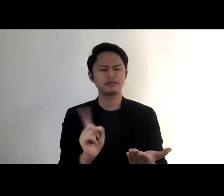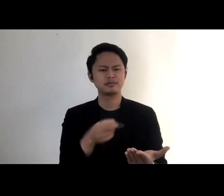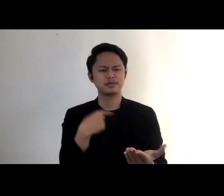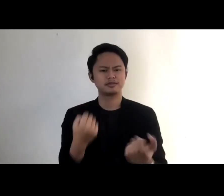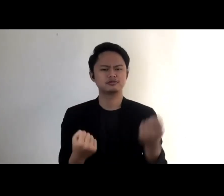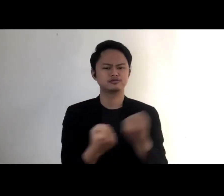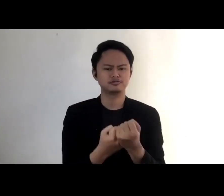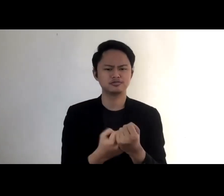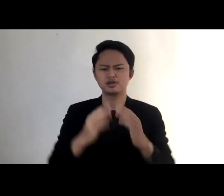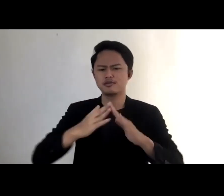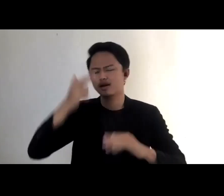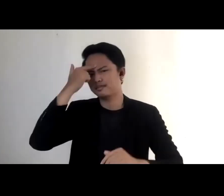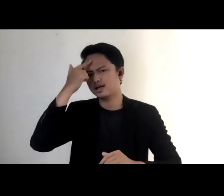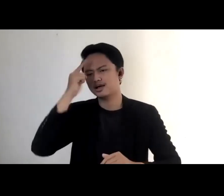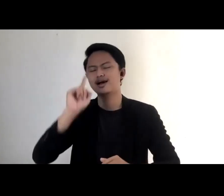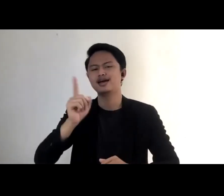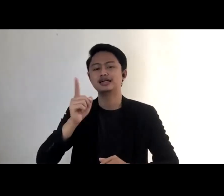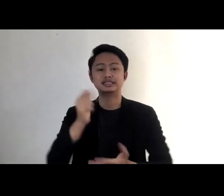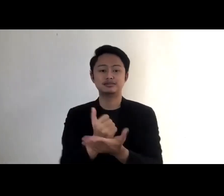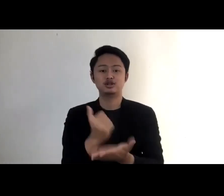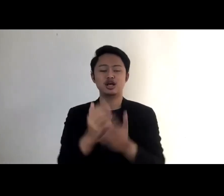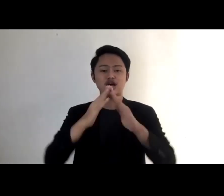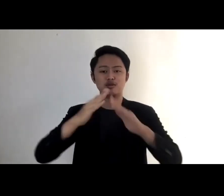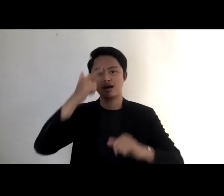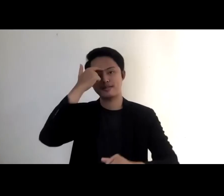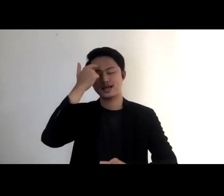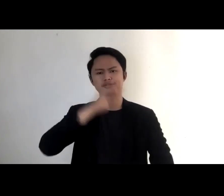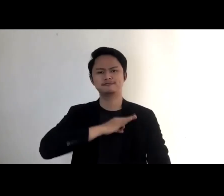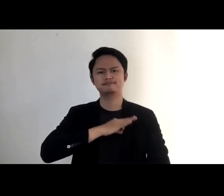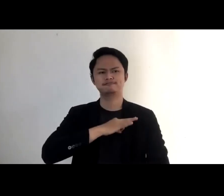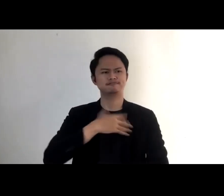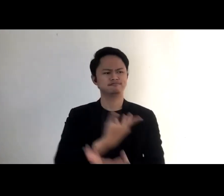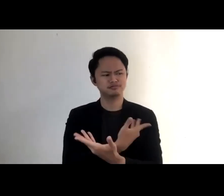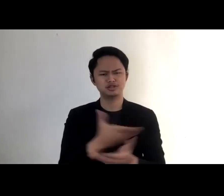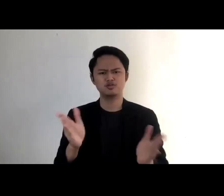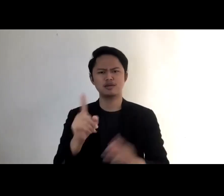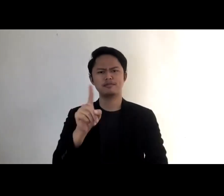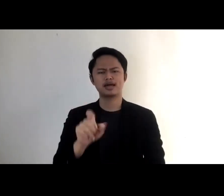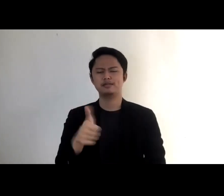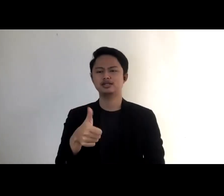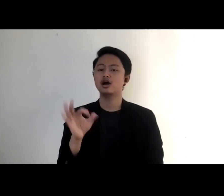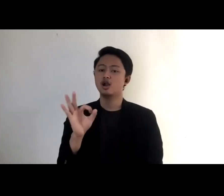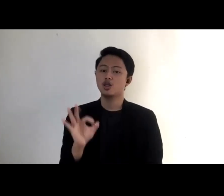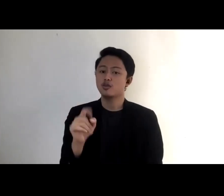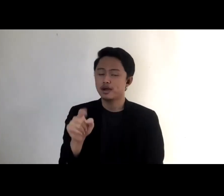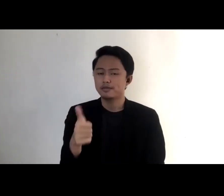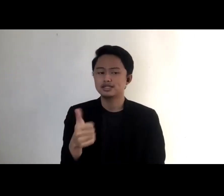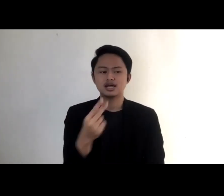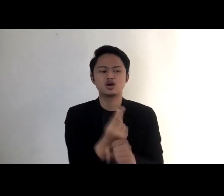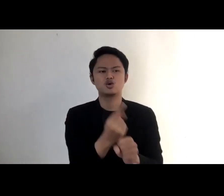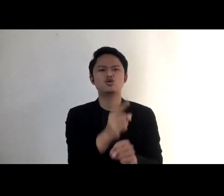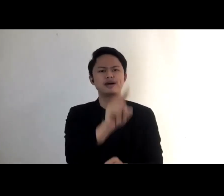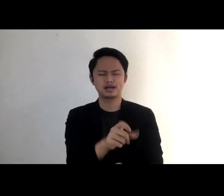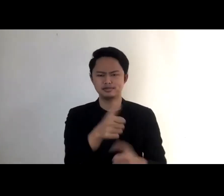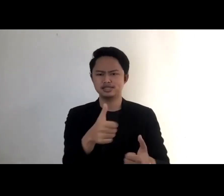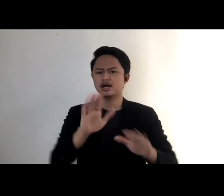platform rumah belajar ini? Karena memang platform rumah belajar ini dapat dimanfaatkan oleh semua pihak, orang tua, guru, peserta